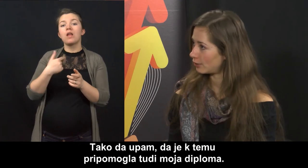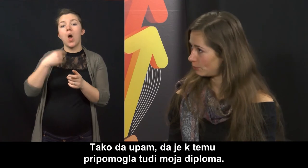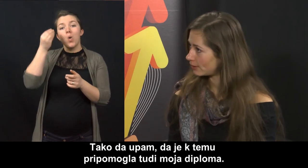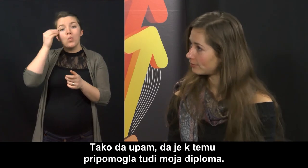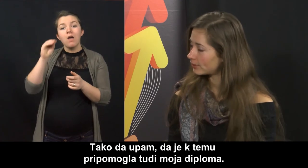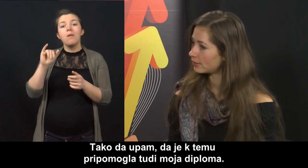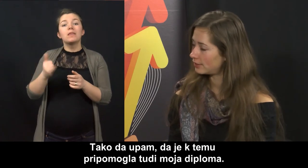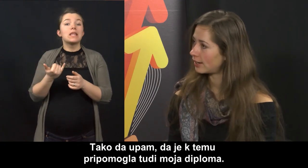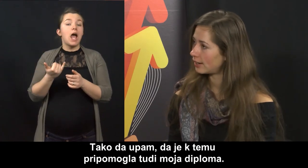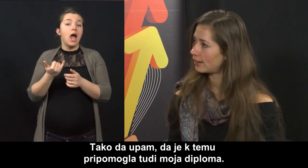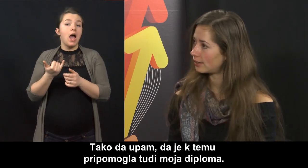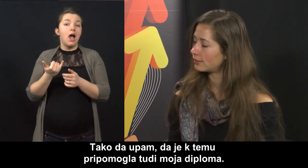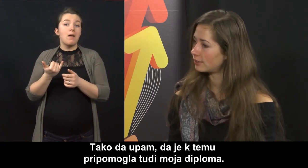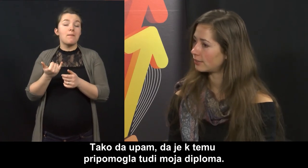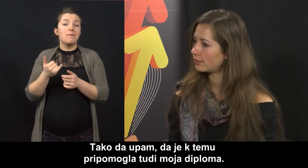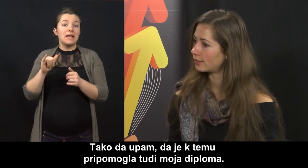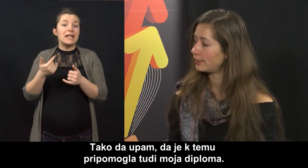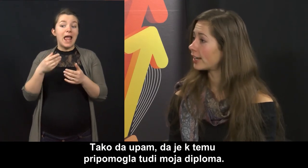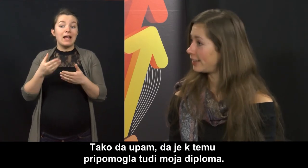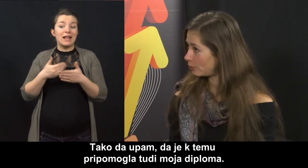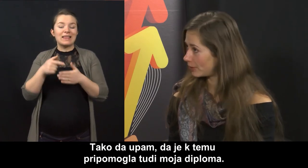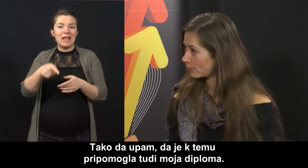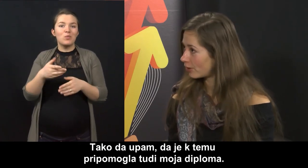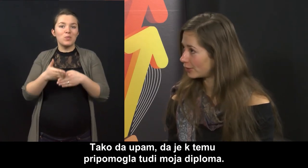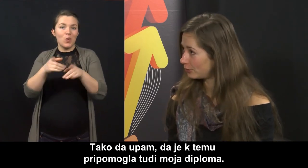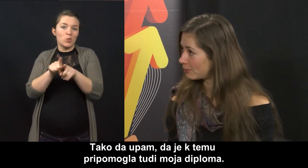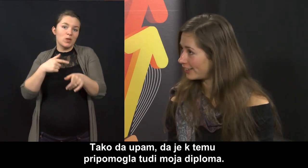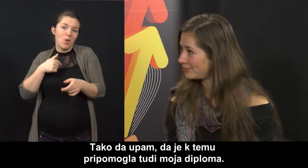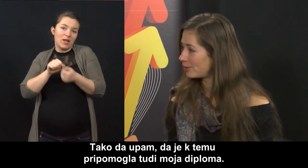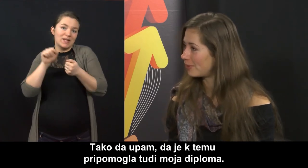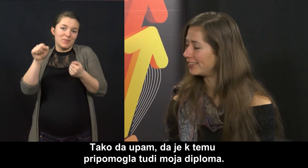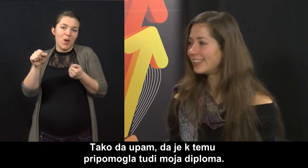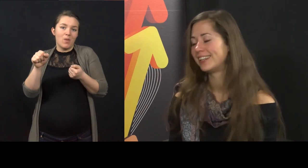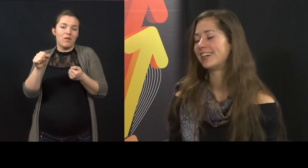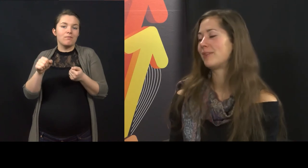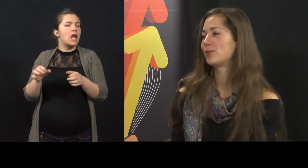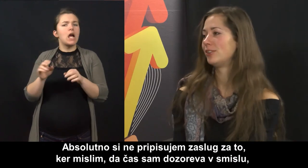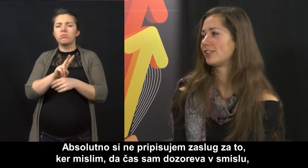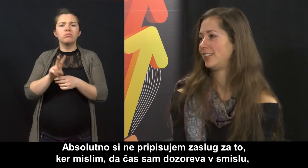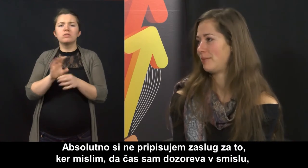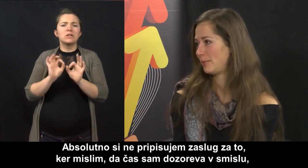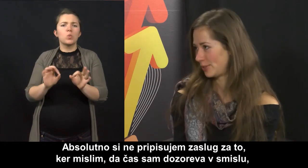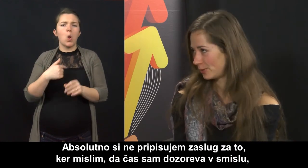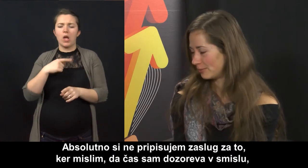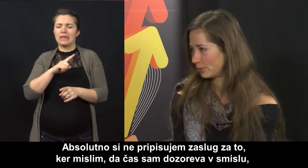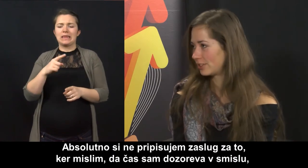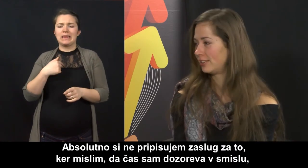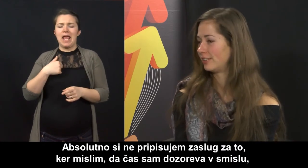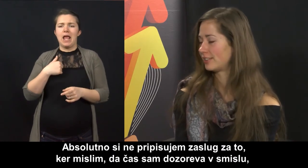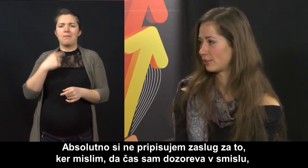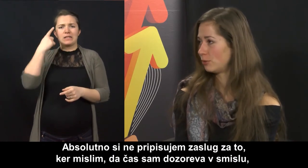Tako da upam, da je k temu pripomogla tudi moja diploma. Absolutno si ne